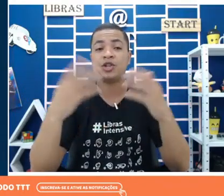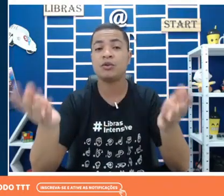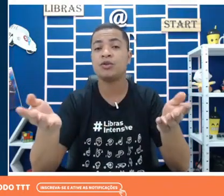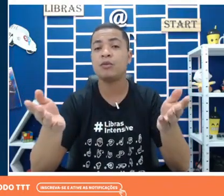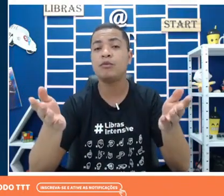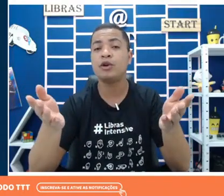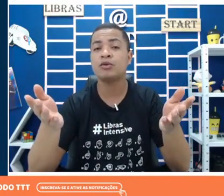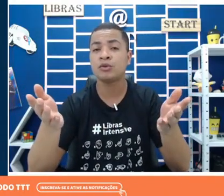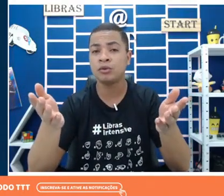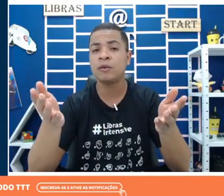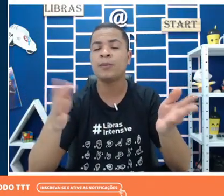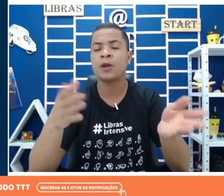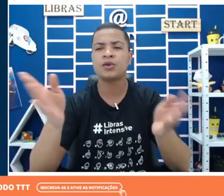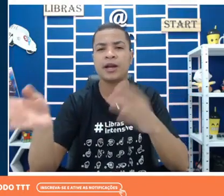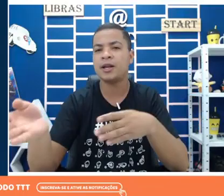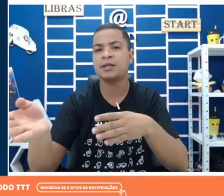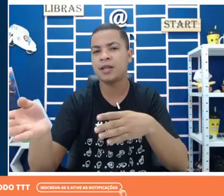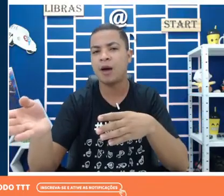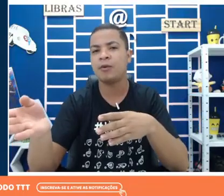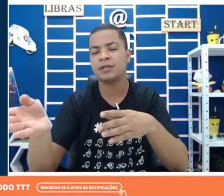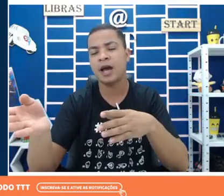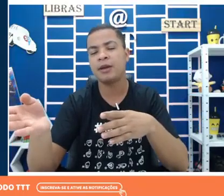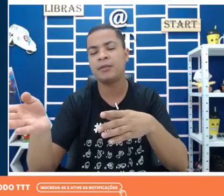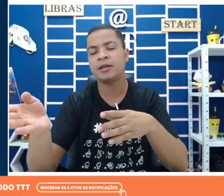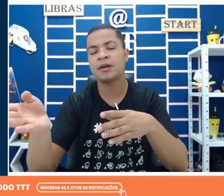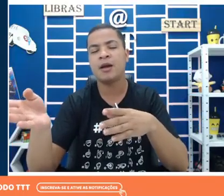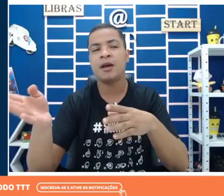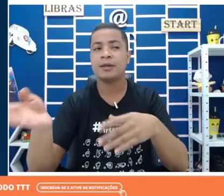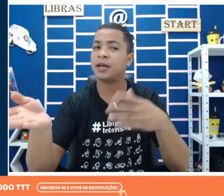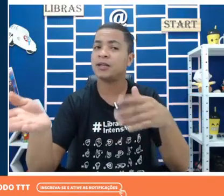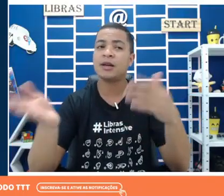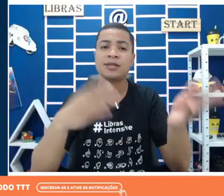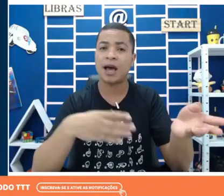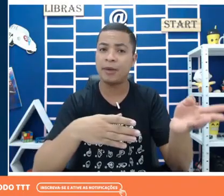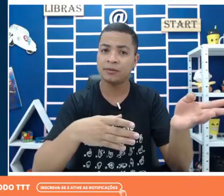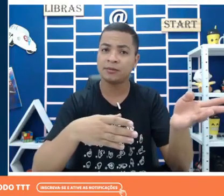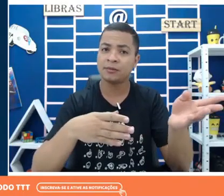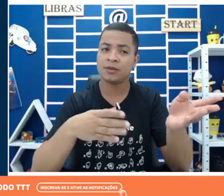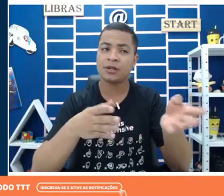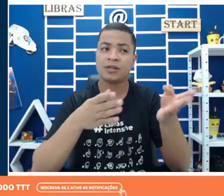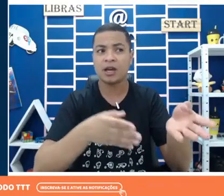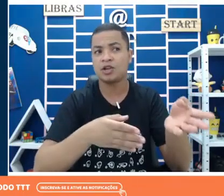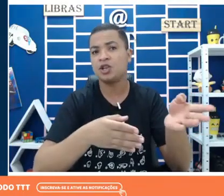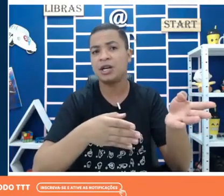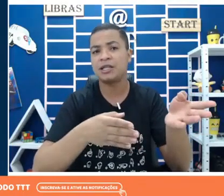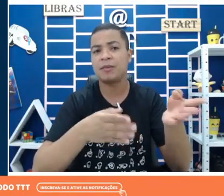você a atingir todo o seu público surdo, não só aqueles que sabem Libras, mas aqueles que não sabem,